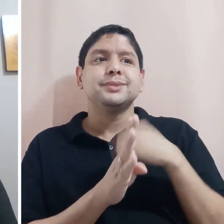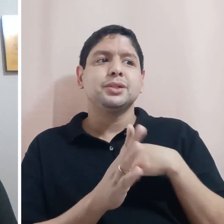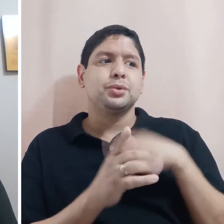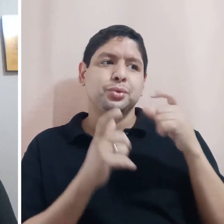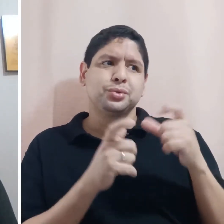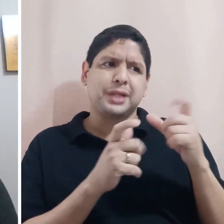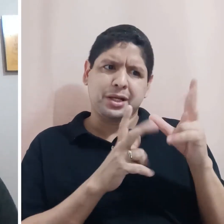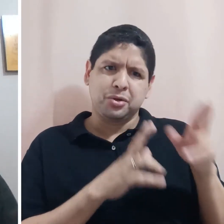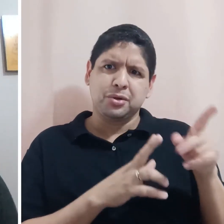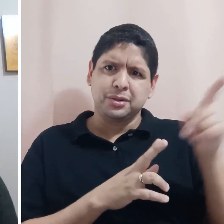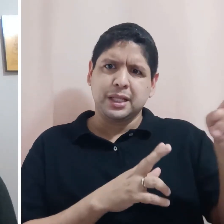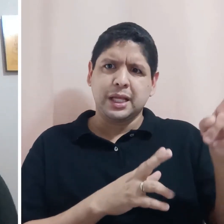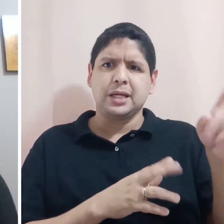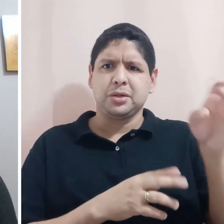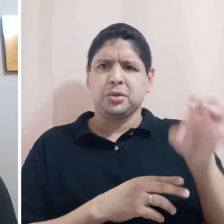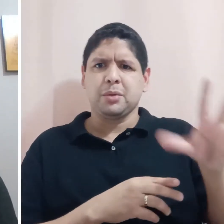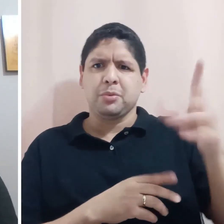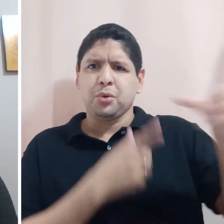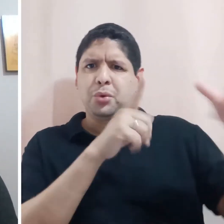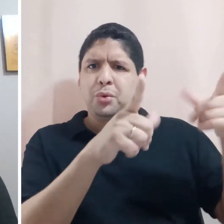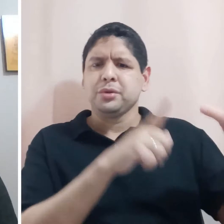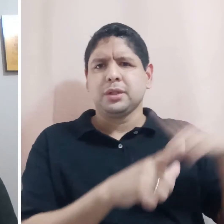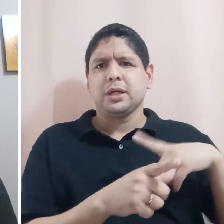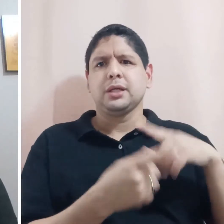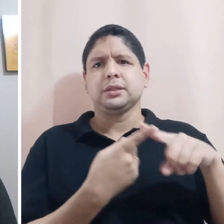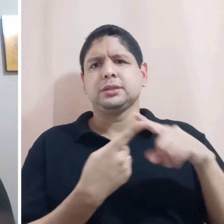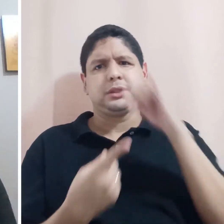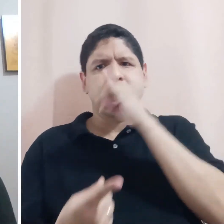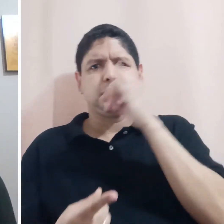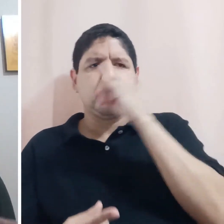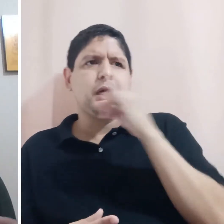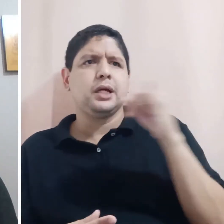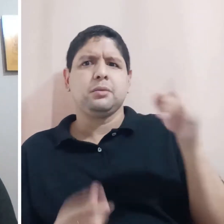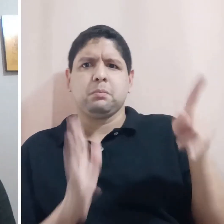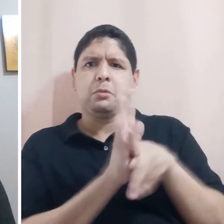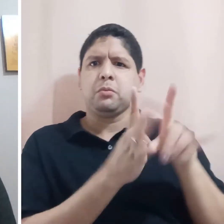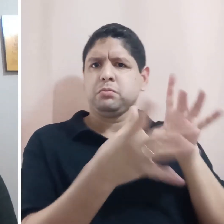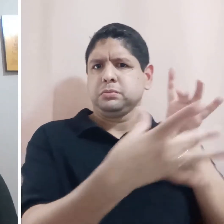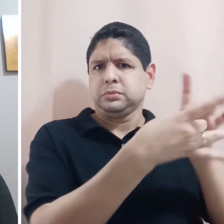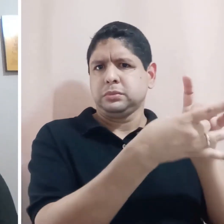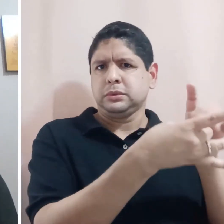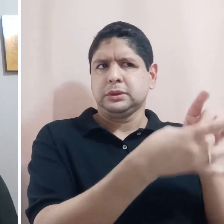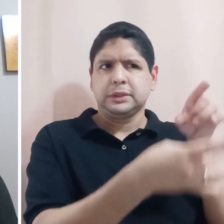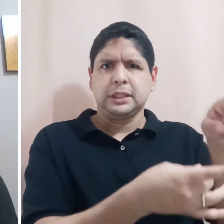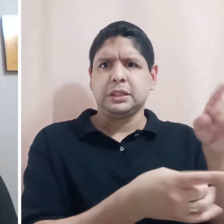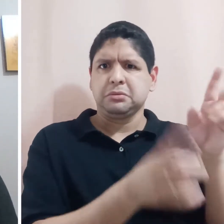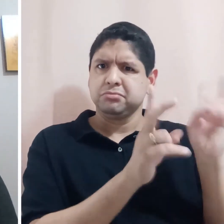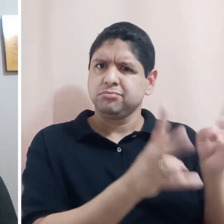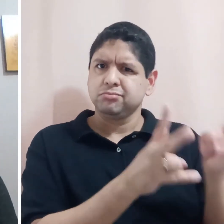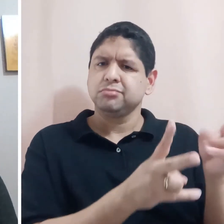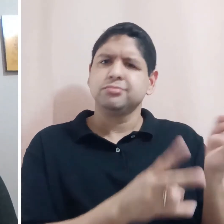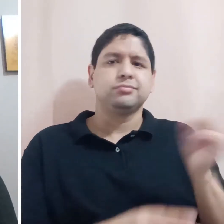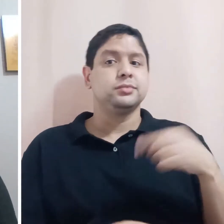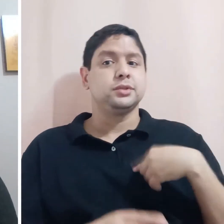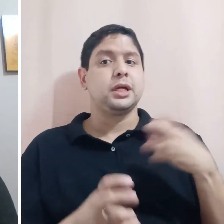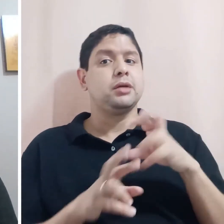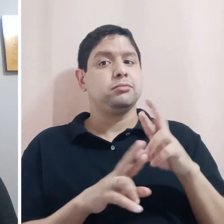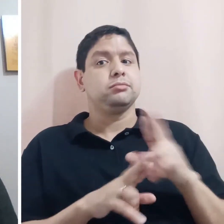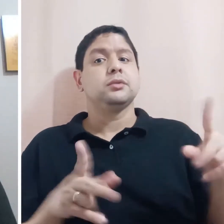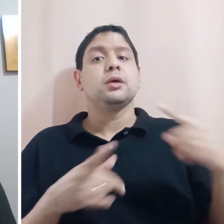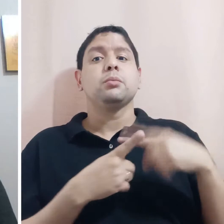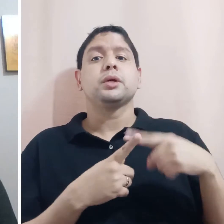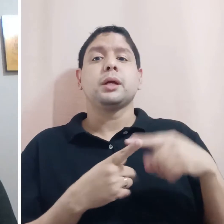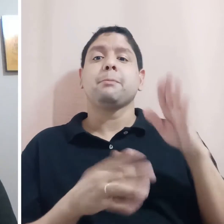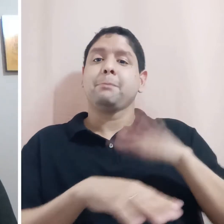comércio diretamente, mas não podiam usar os mesmos caminhos, as mesmas rotas que, né, as pessoas ligadas